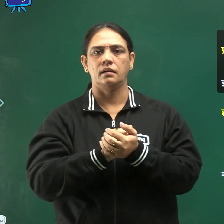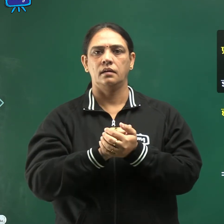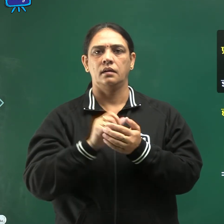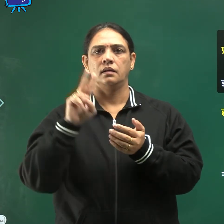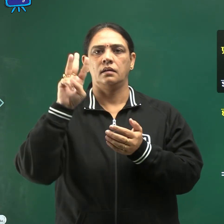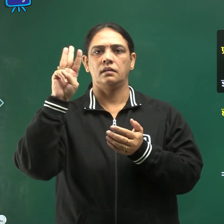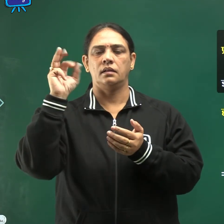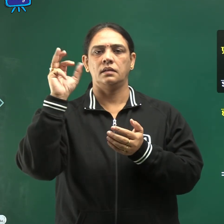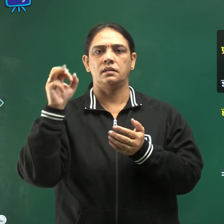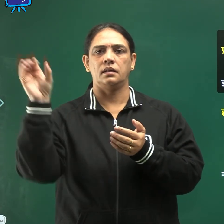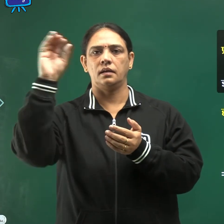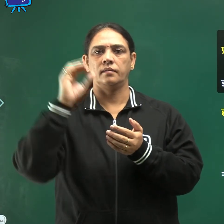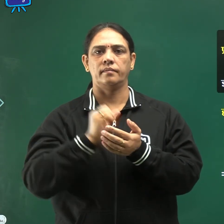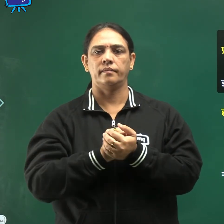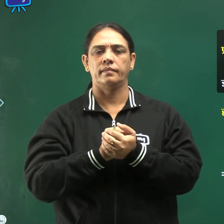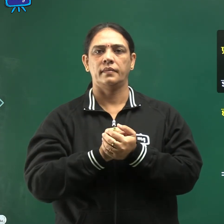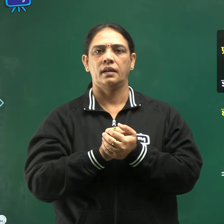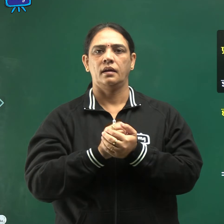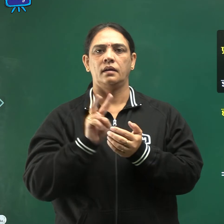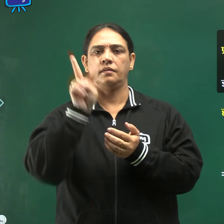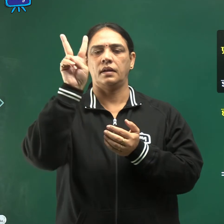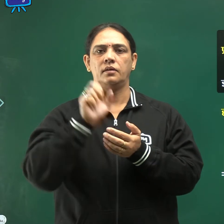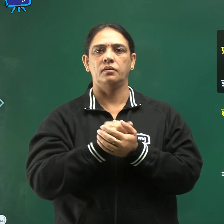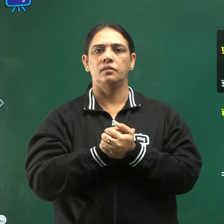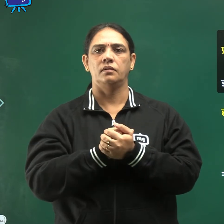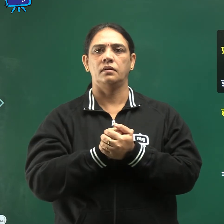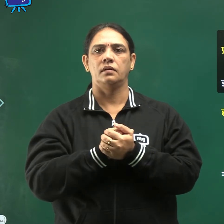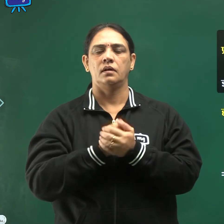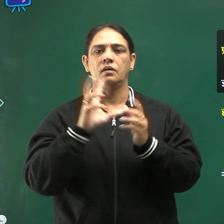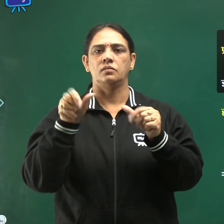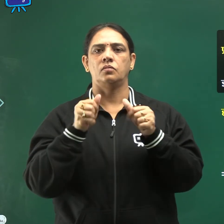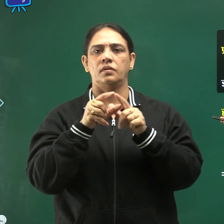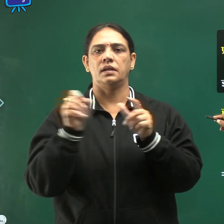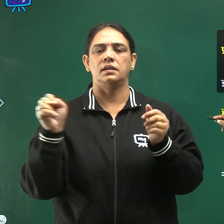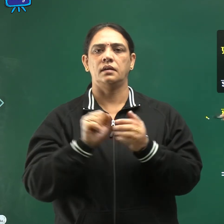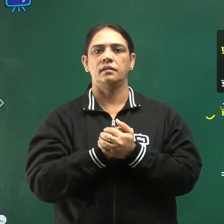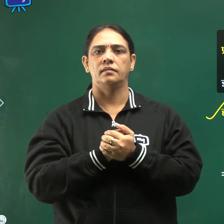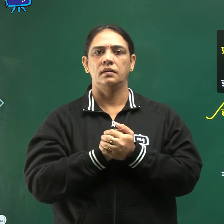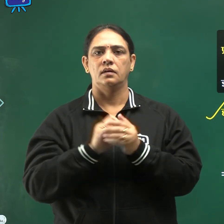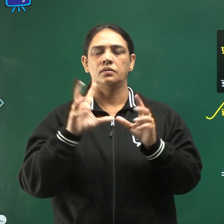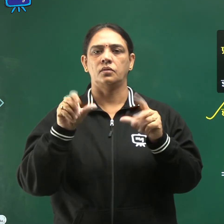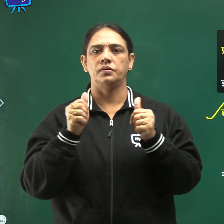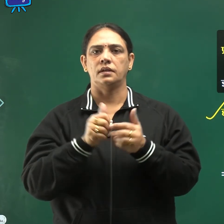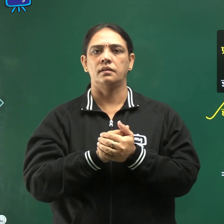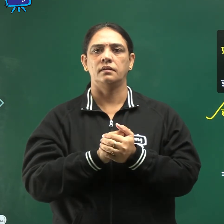30 डिग्री का मान ज्ञात कीजिए। हल